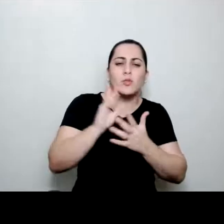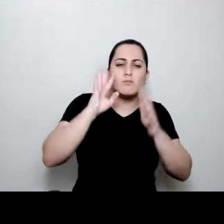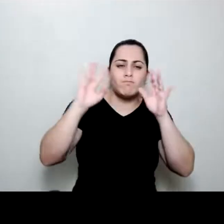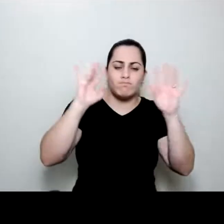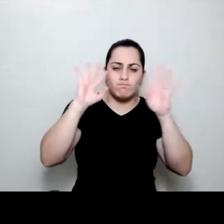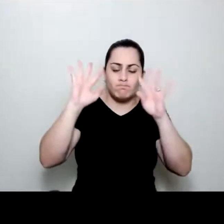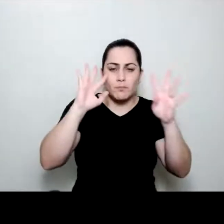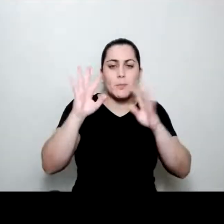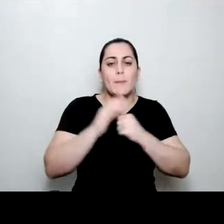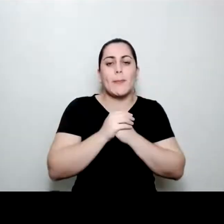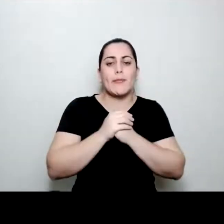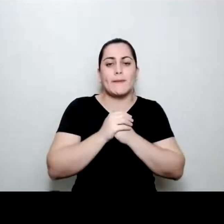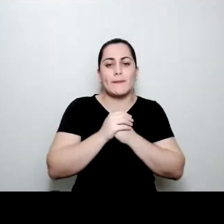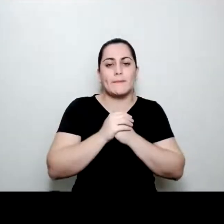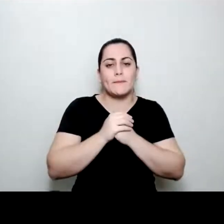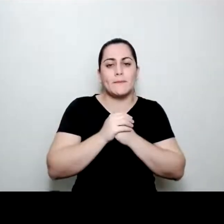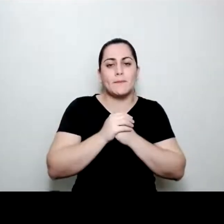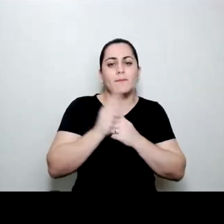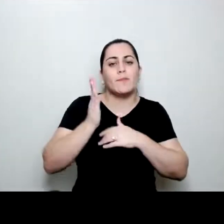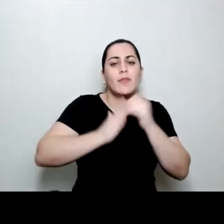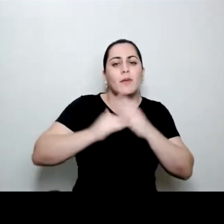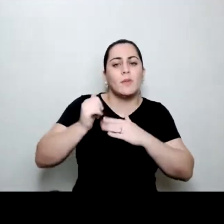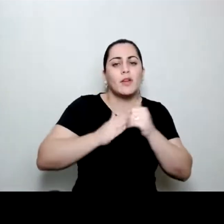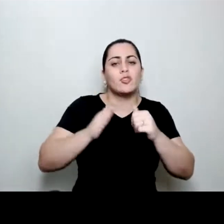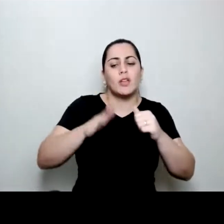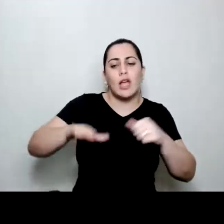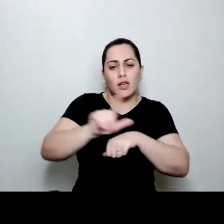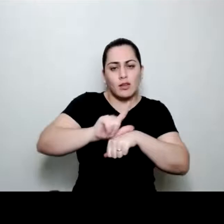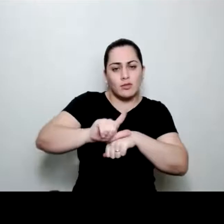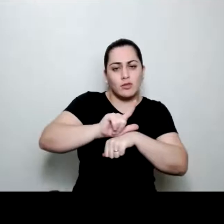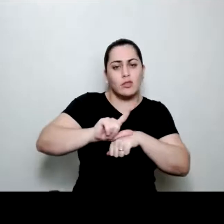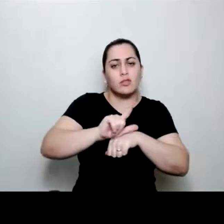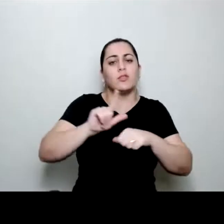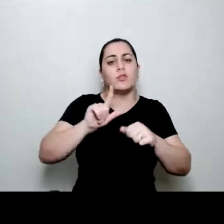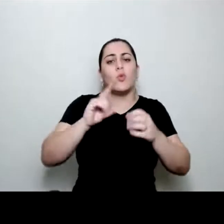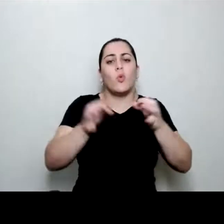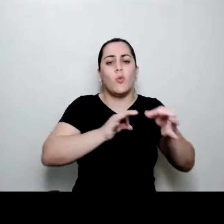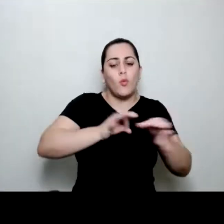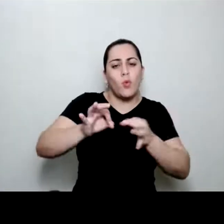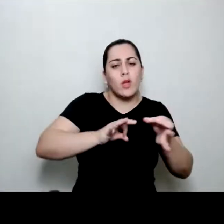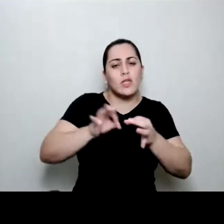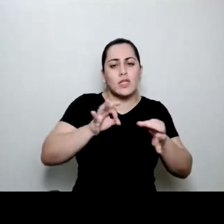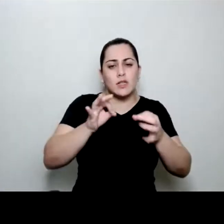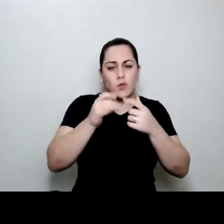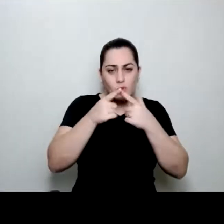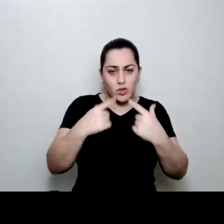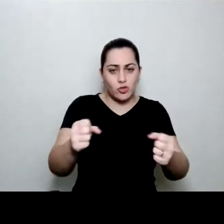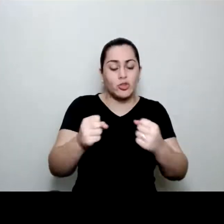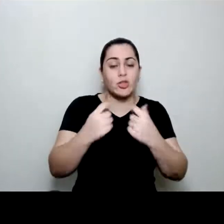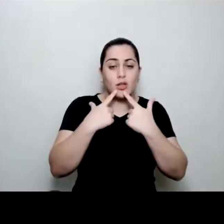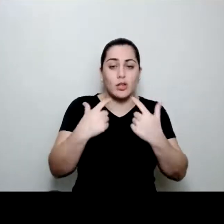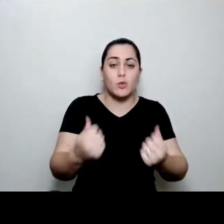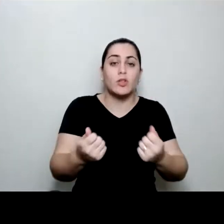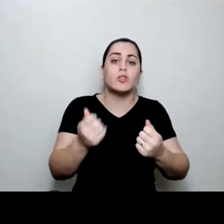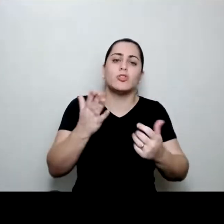sobre algumas práticas de lexicografia no contexto da documentação linguística. Na